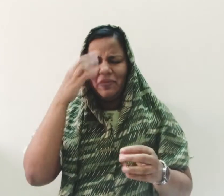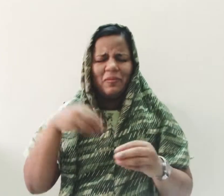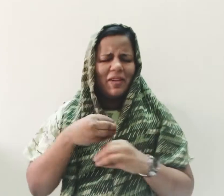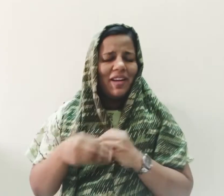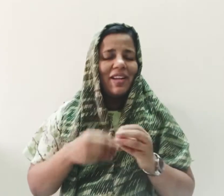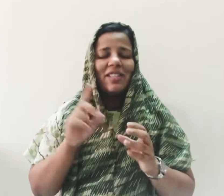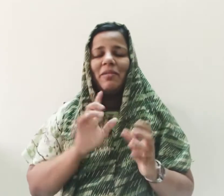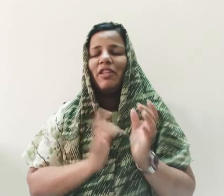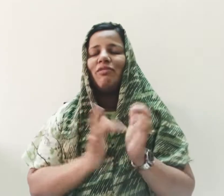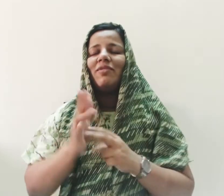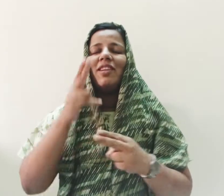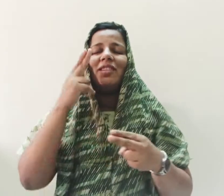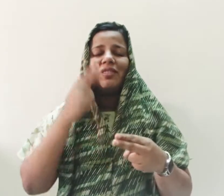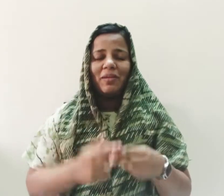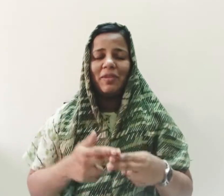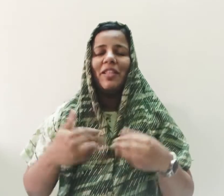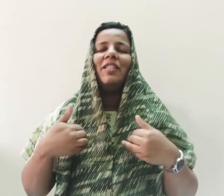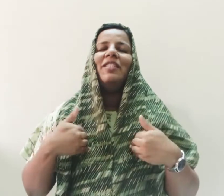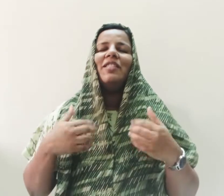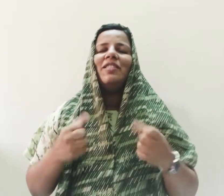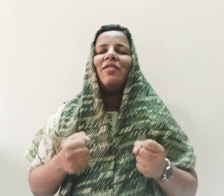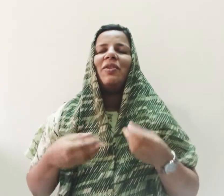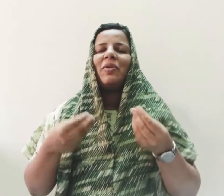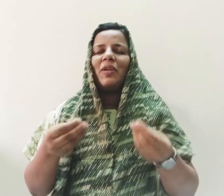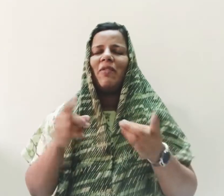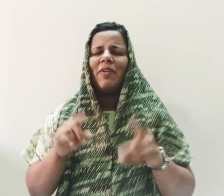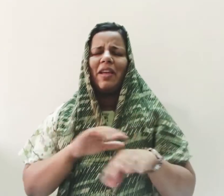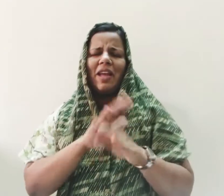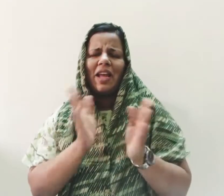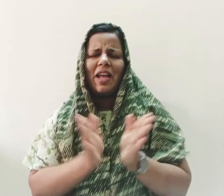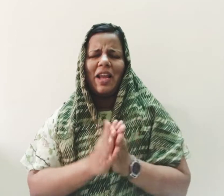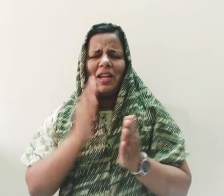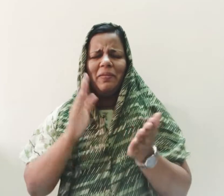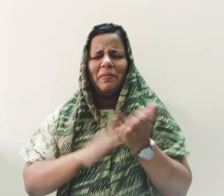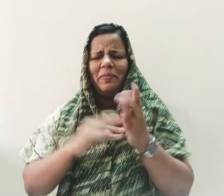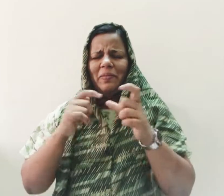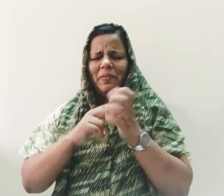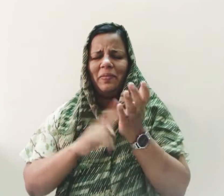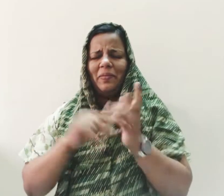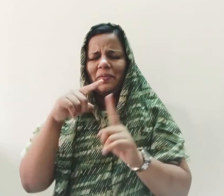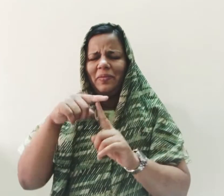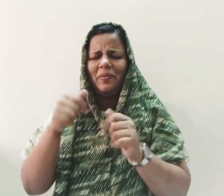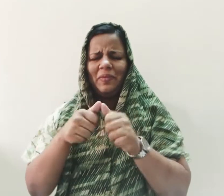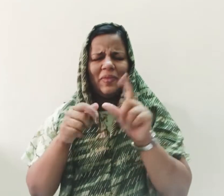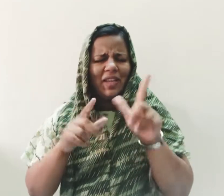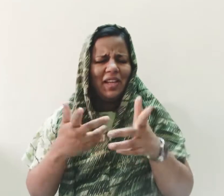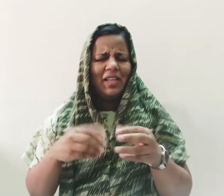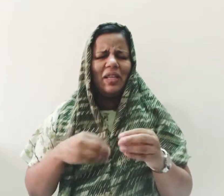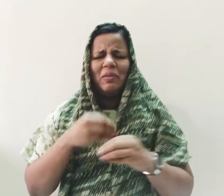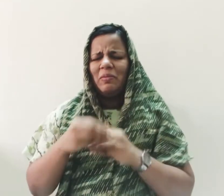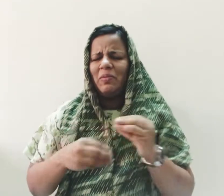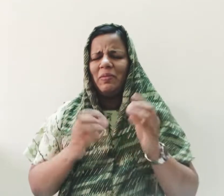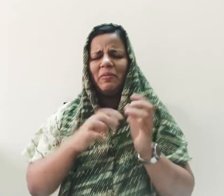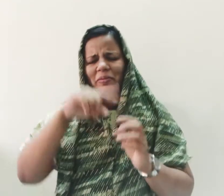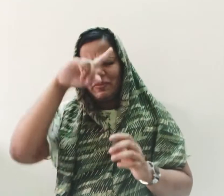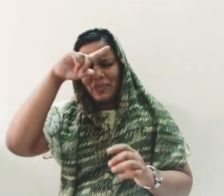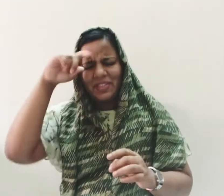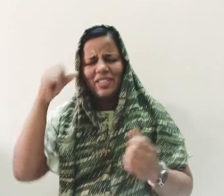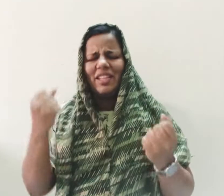പ്രഭാതത്തിൽ യേശുവിൻ്റെ നാമത്തിൽ സൗഖ്യമാകട്ടെ. എല്ലാ മാനസിക സംഘർഷങ്ങളുടെ പിറകിൽ വ്യാപരിക്കുന്ന ദുഷ്ടശക്തികളും